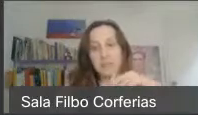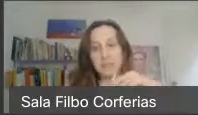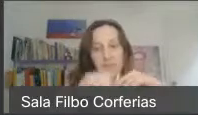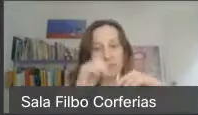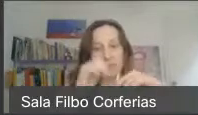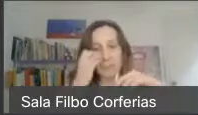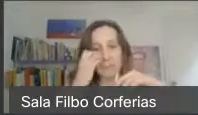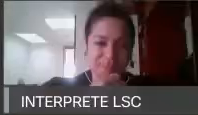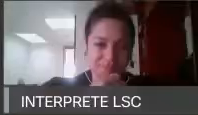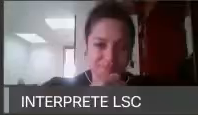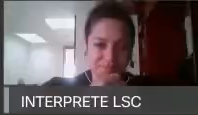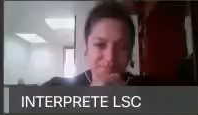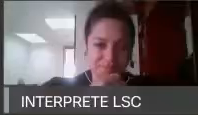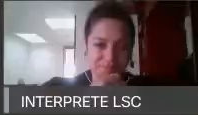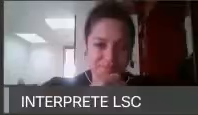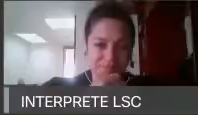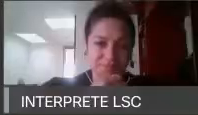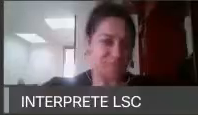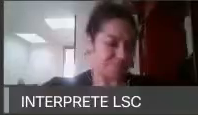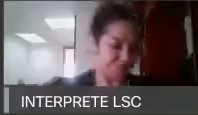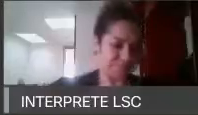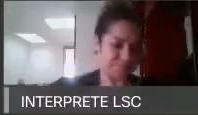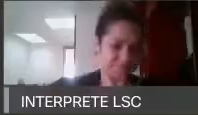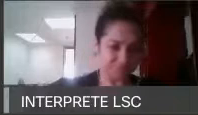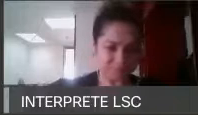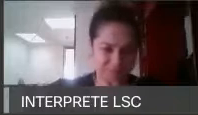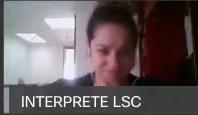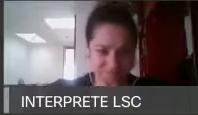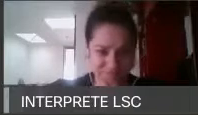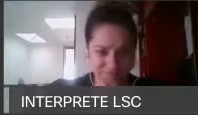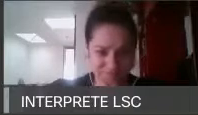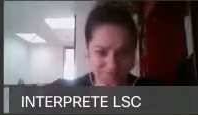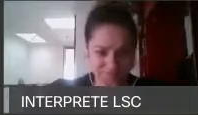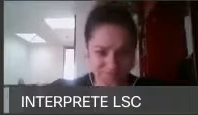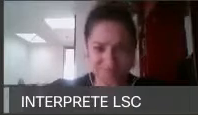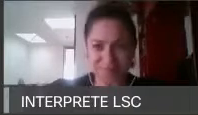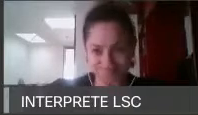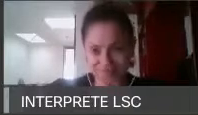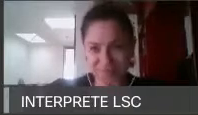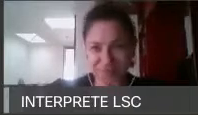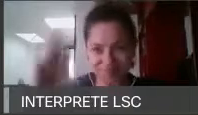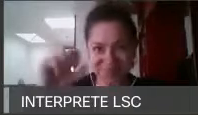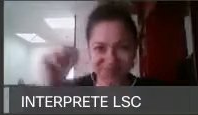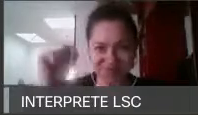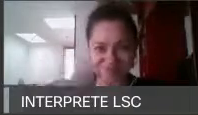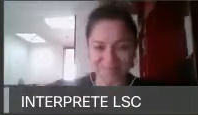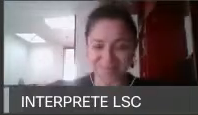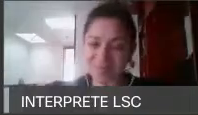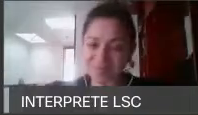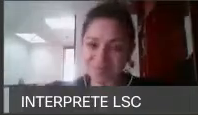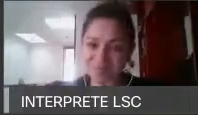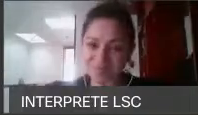Sí, pues sí, si la quieres, sí, mejor, para que la gente no, para que la, claro que sabes qué va a